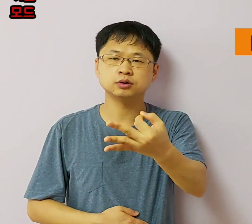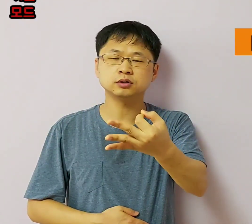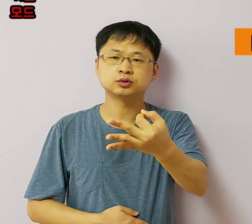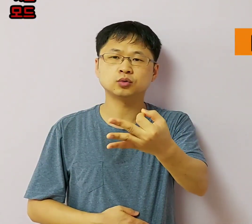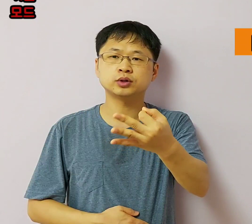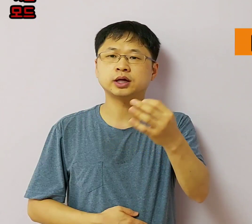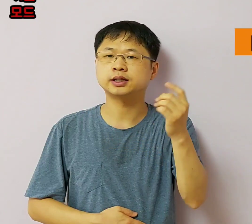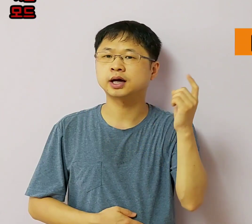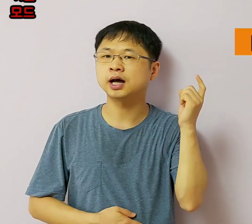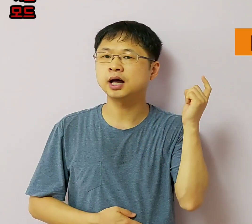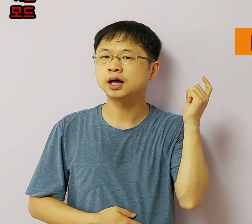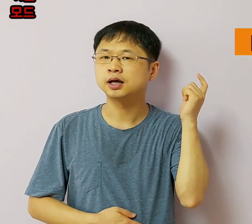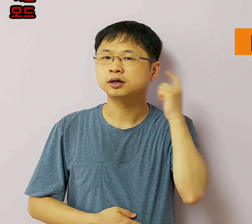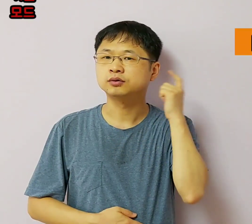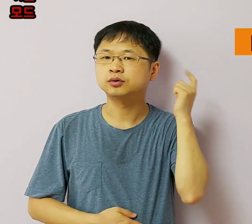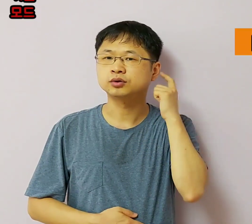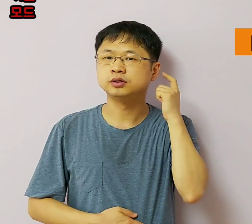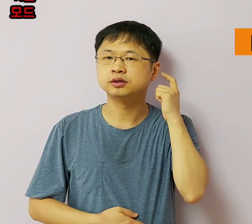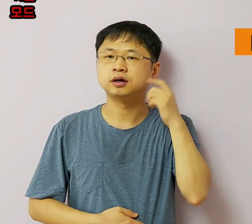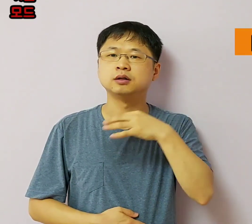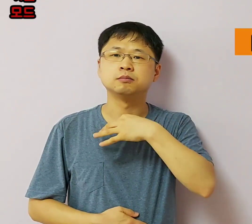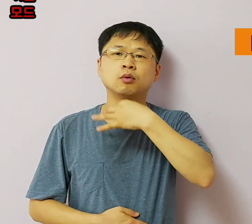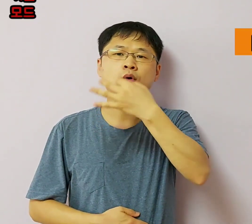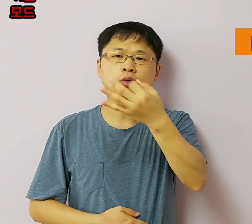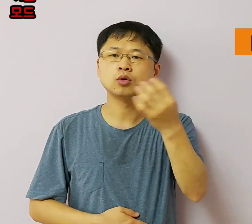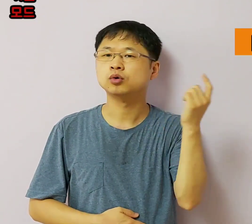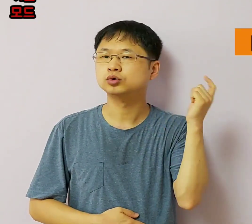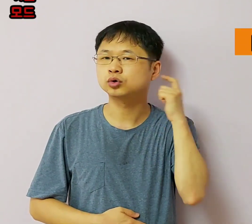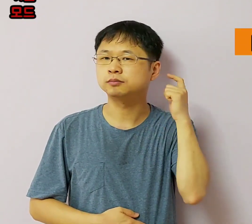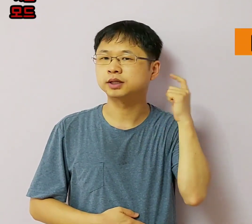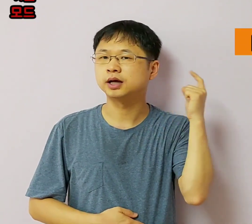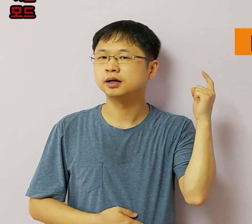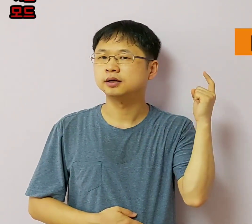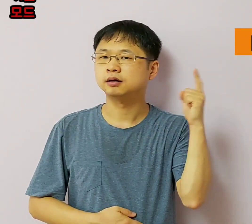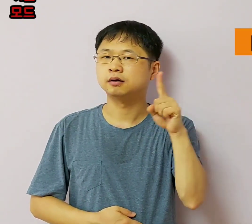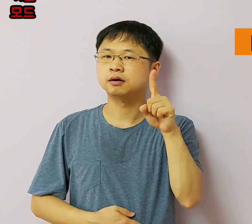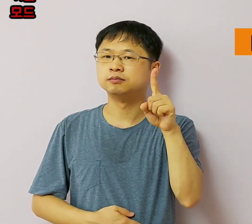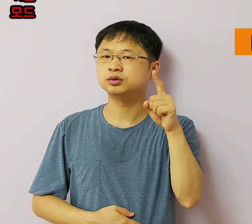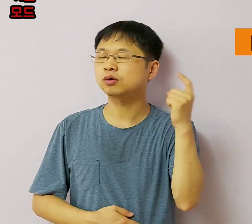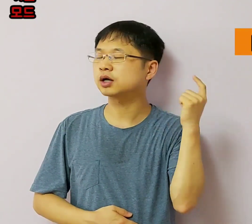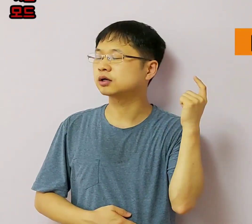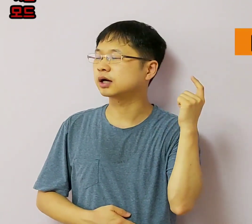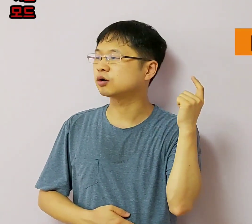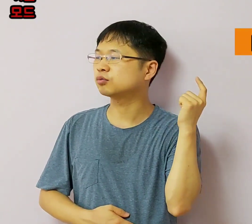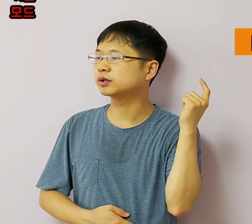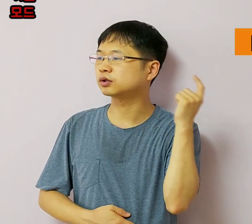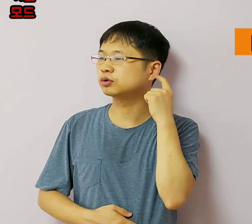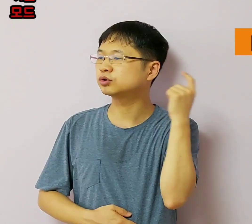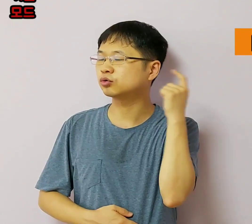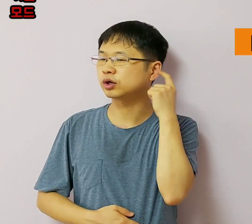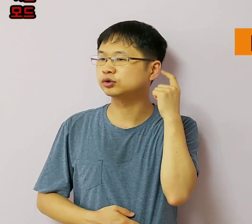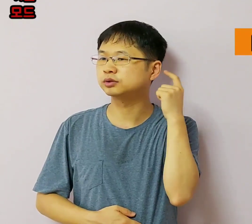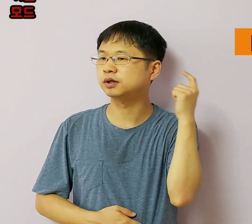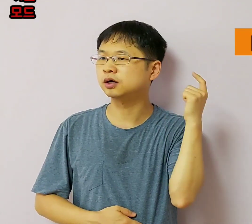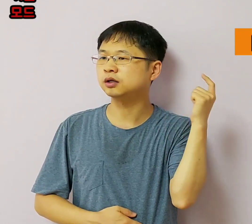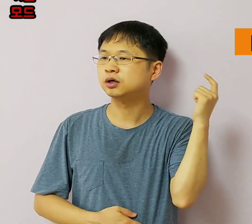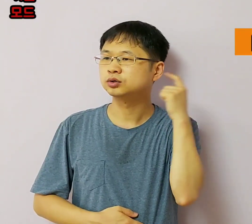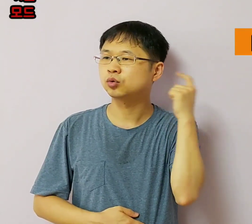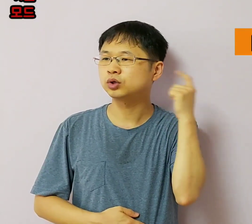나오는 소리에다가 귀로 듣는 것 목소리입니다. 검지손가락을 약간 굽혀서 뒤쪽으로 해주시면